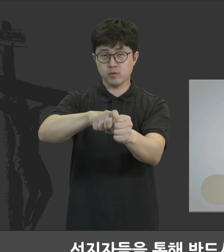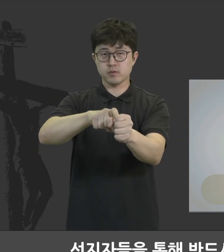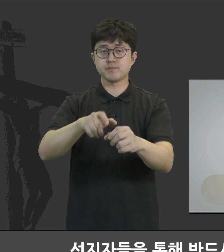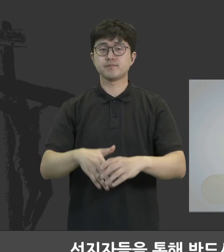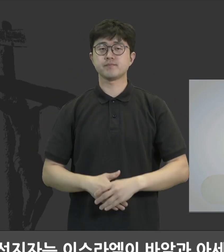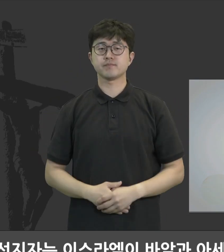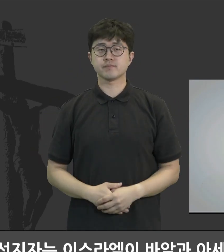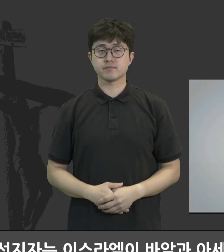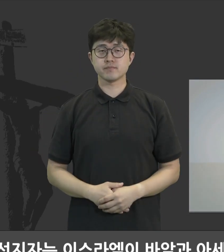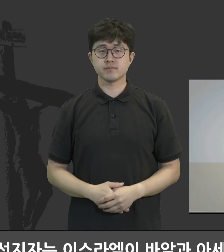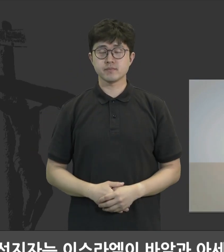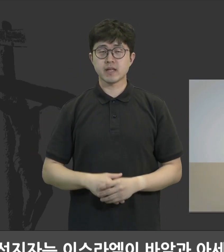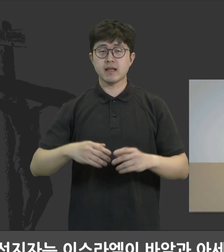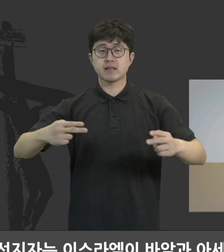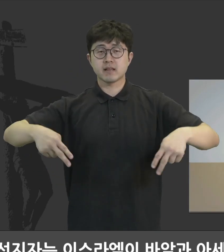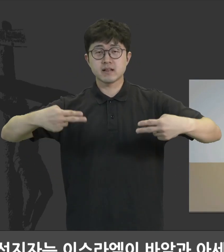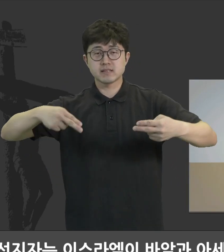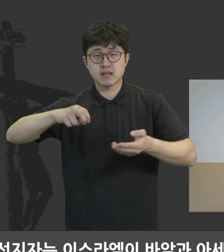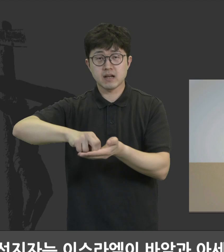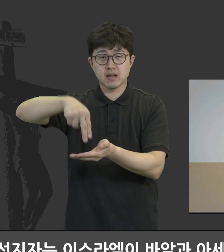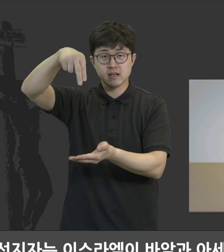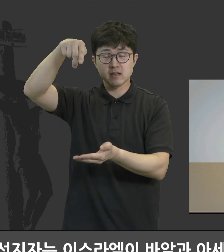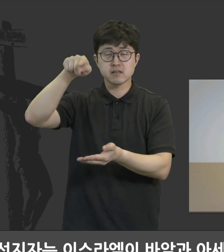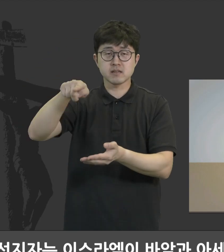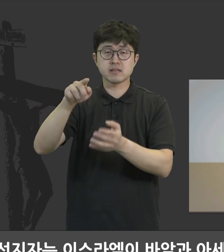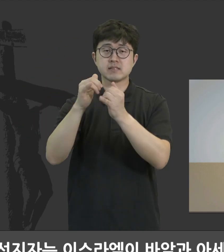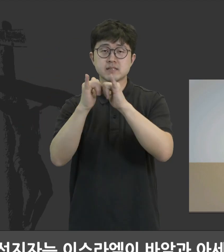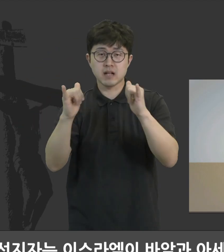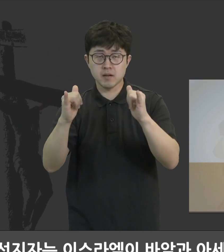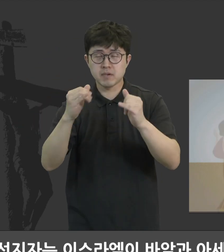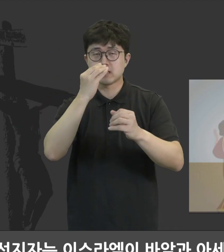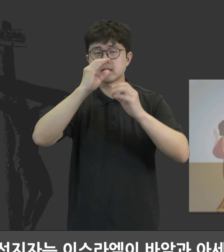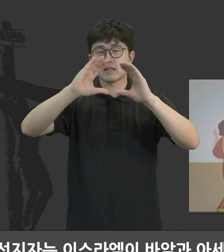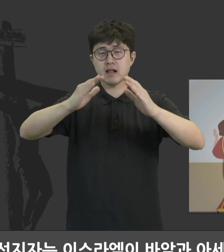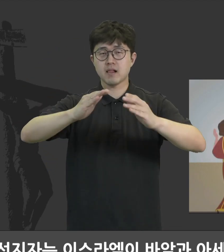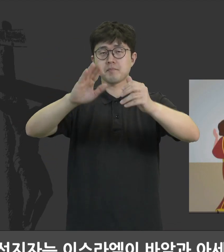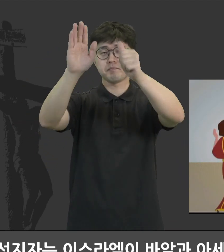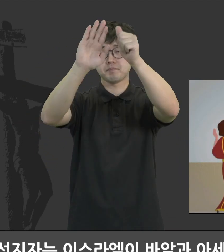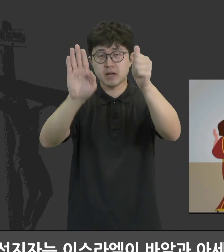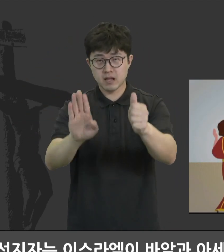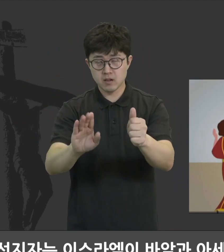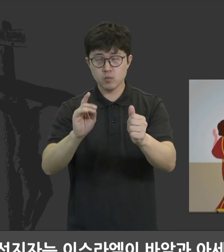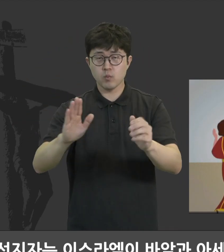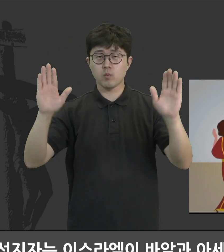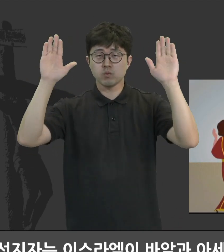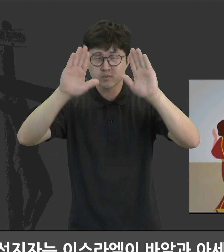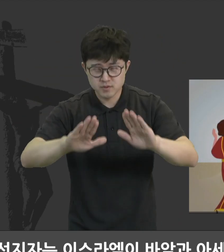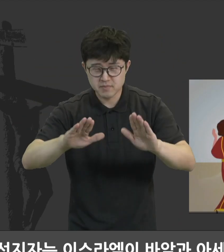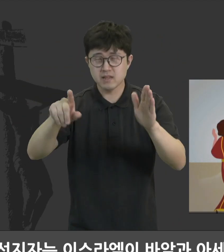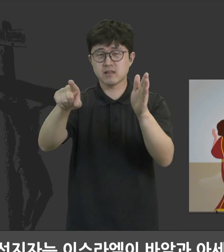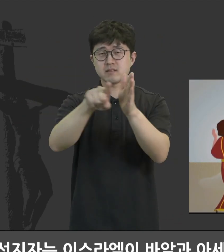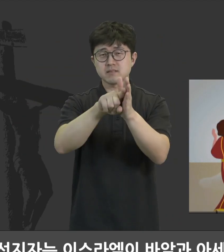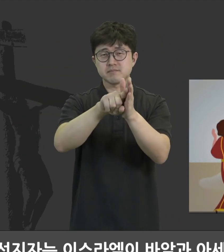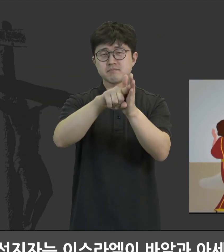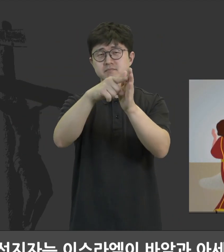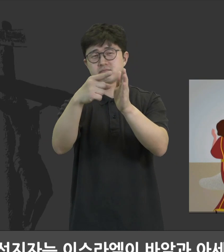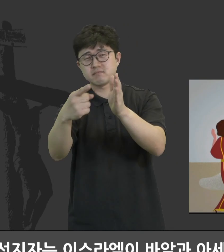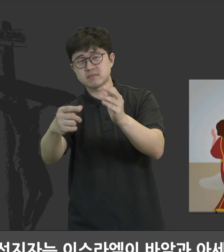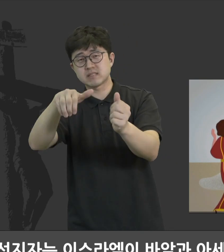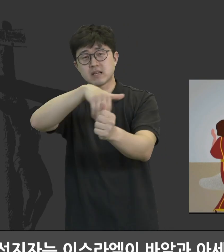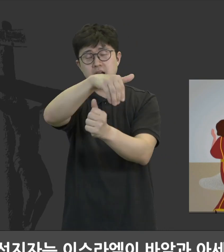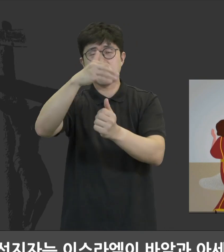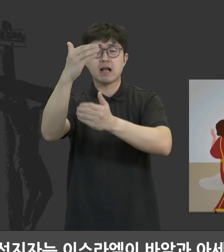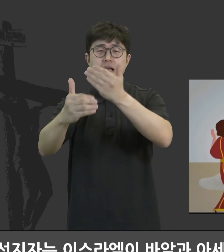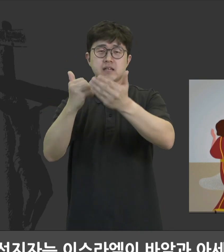것입니다. 엘리야 선지자는 이스라엘이 바알과 아세라 숭배로 타락한 상황에서 하나님의 뜻을